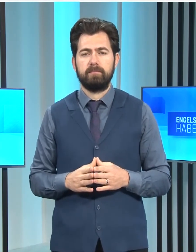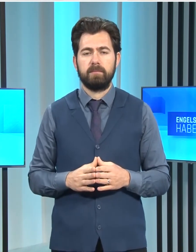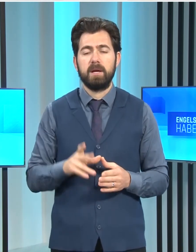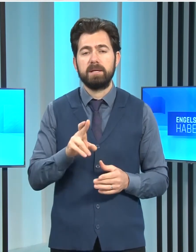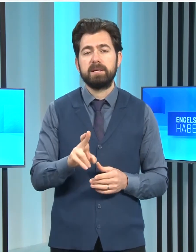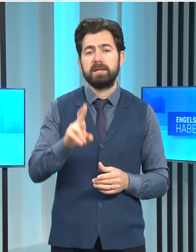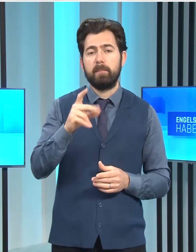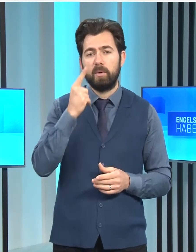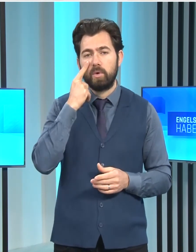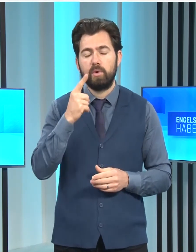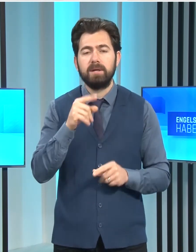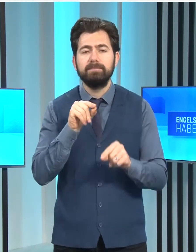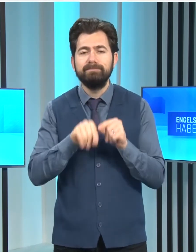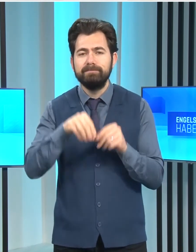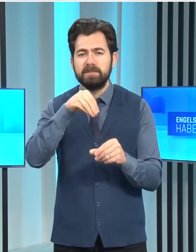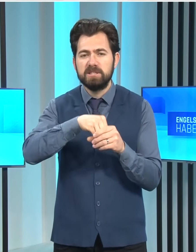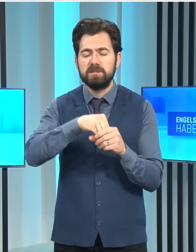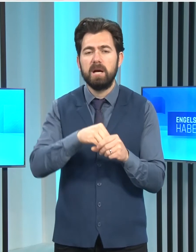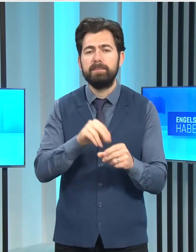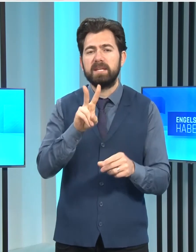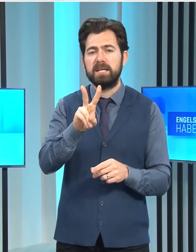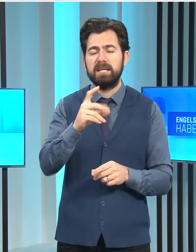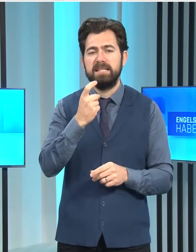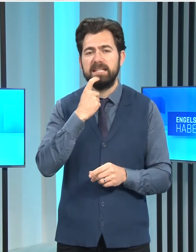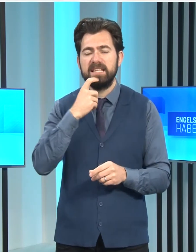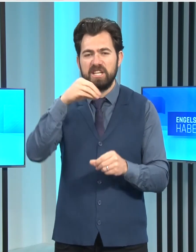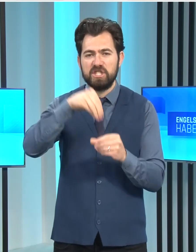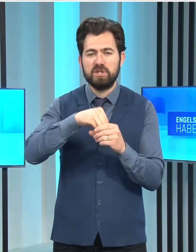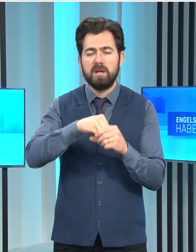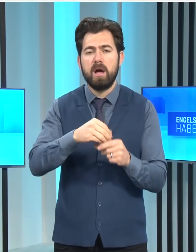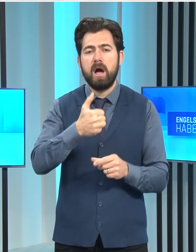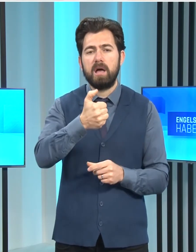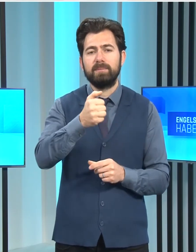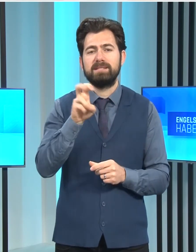Rapora göre ülkemizde 2 yılda